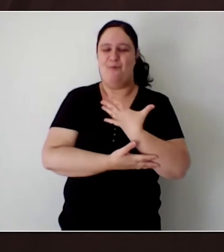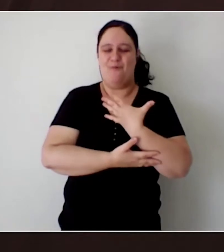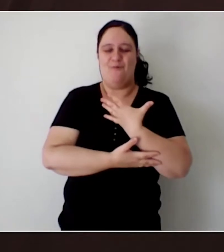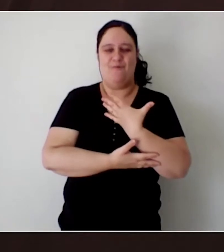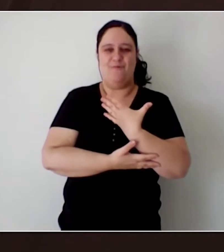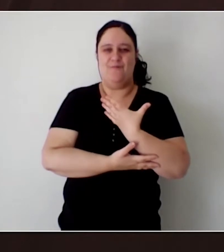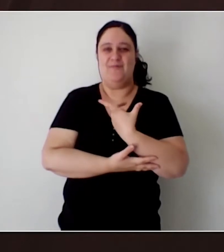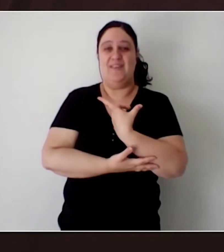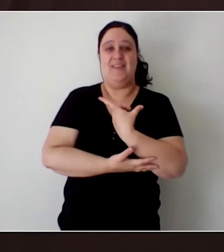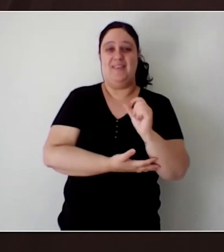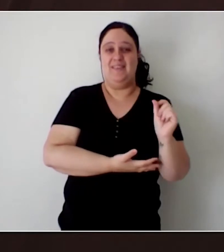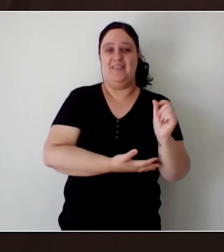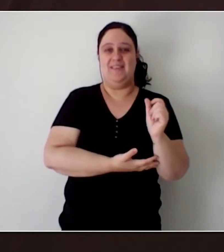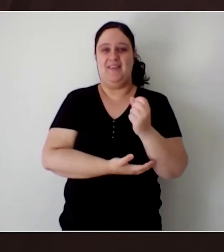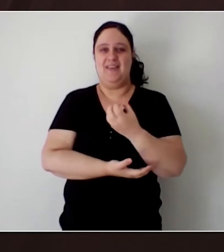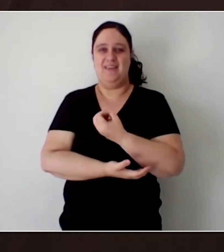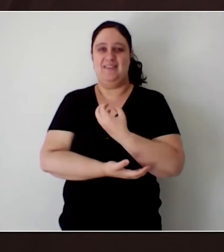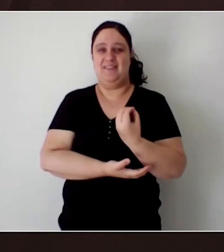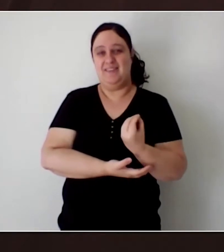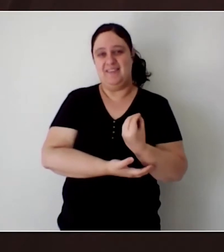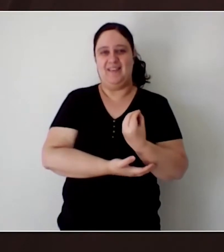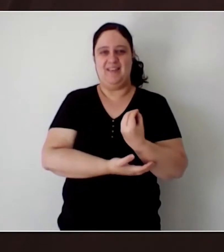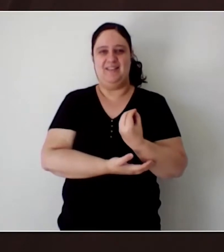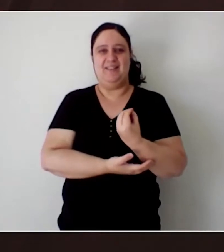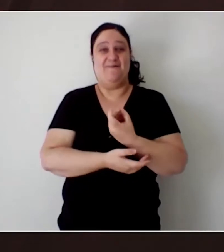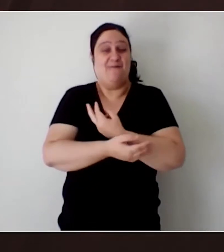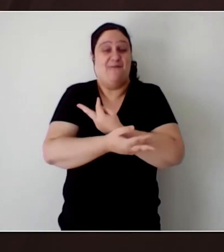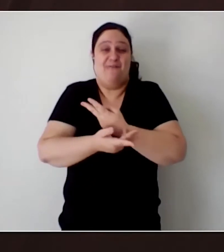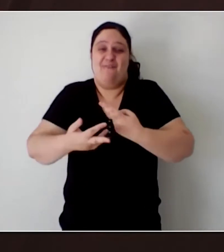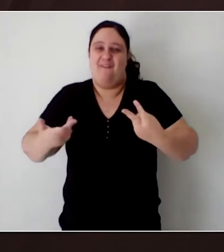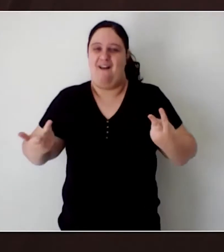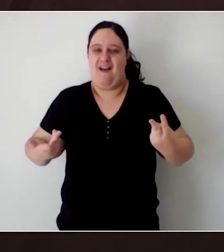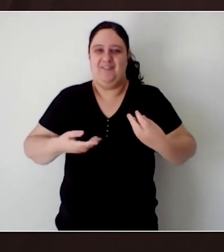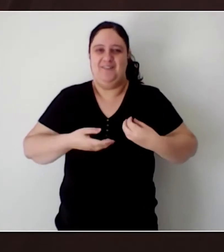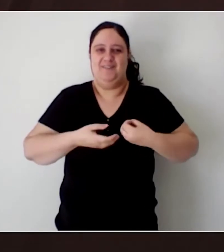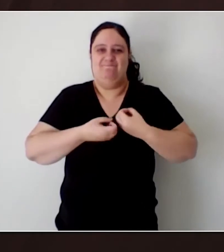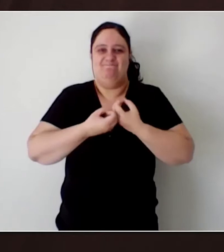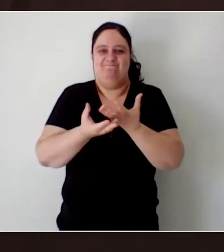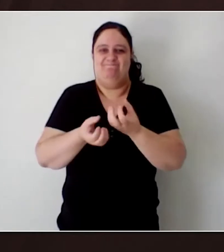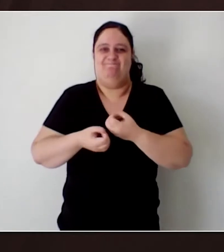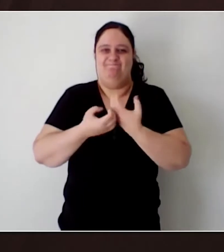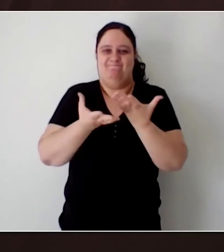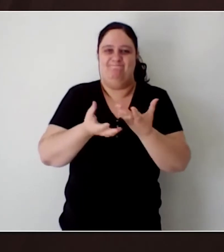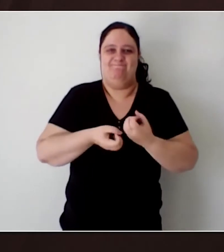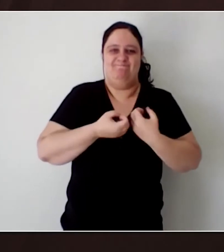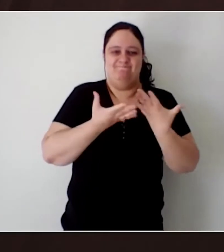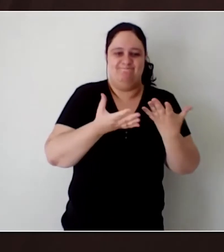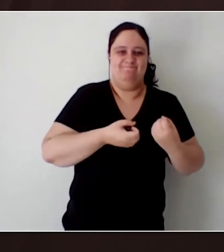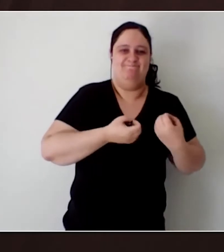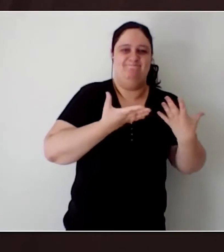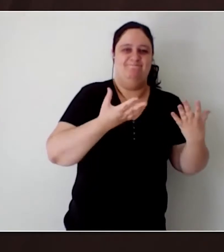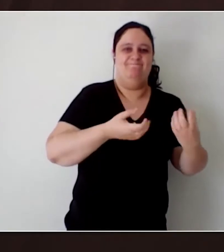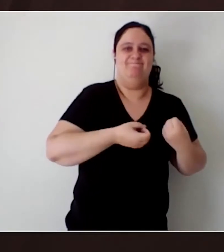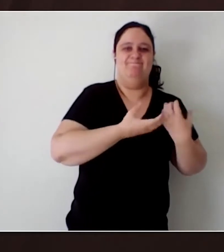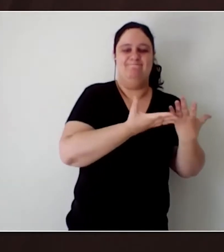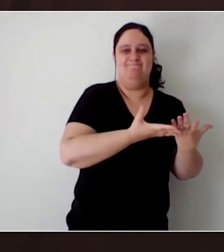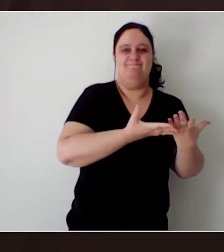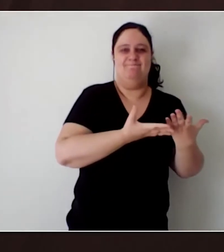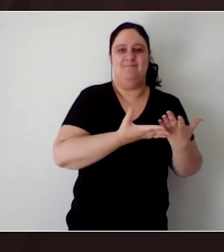por 1. Queridos irmãos, Deus está falando a sua palavra como semente do